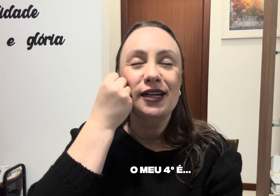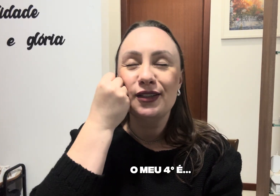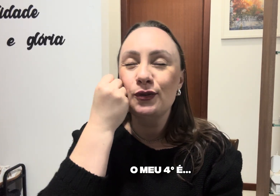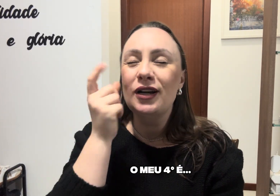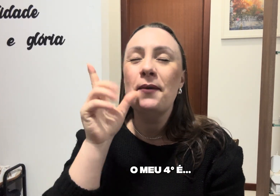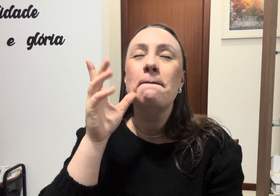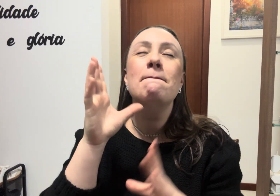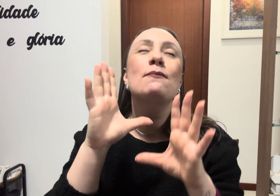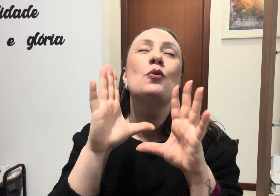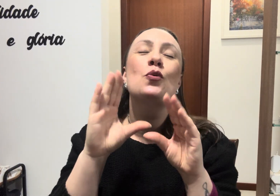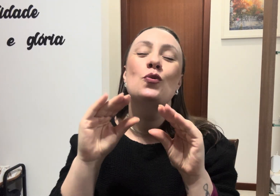quarto